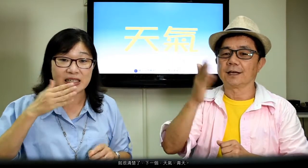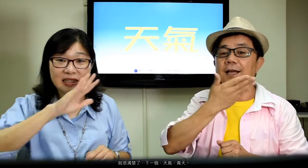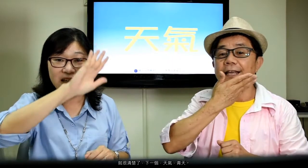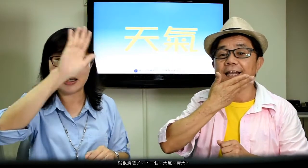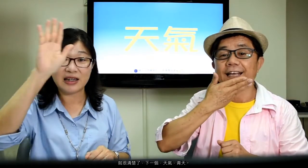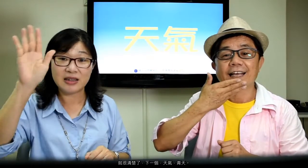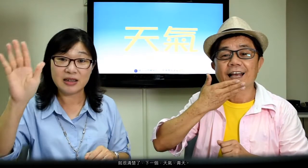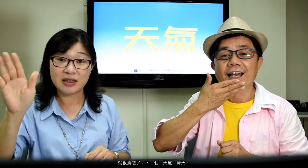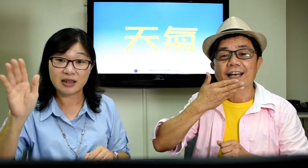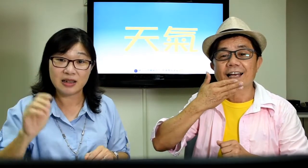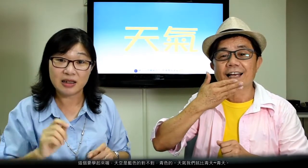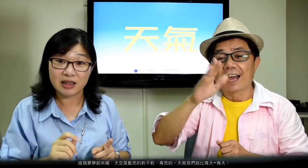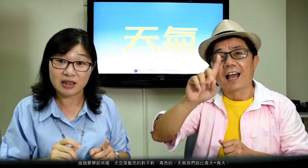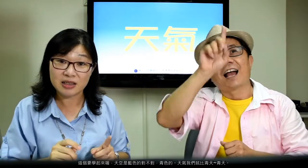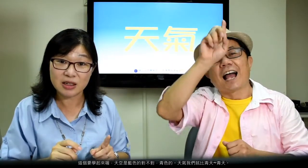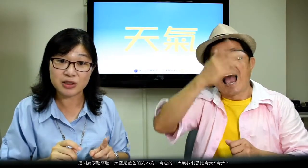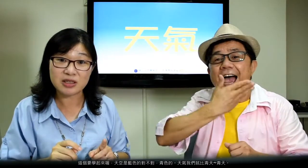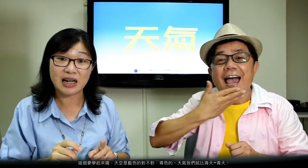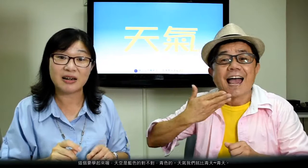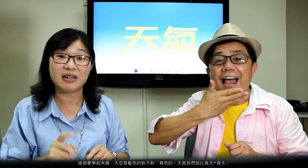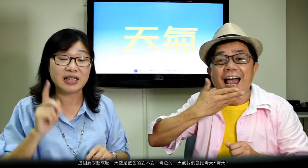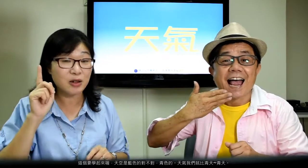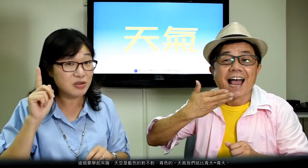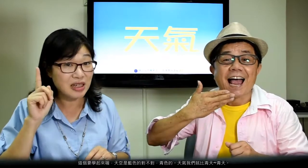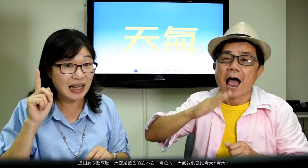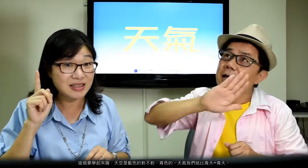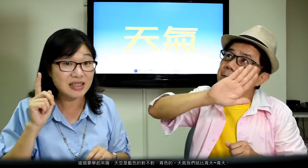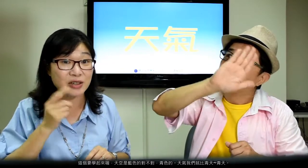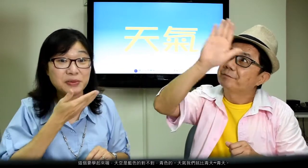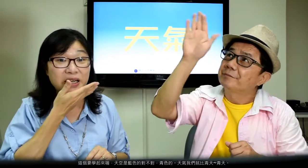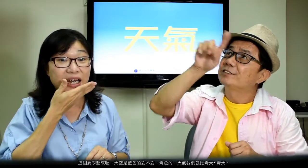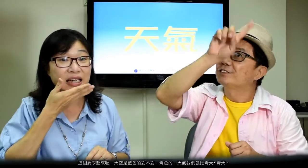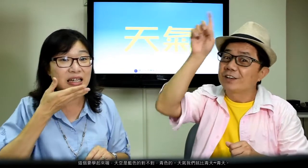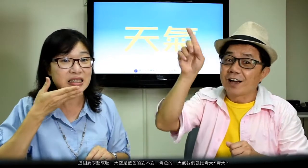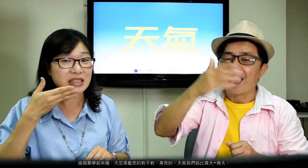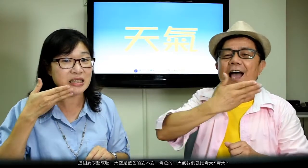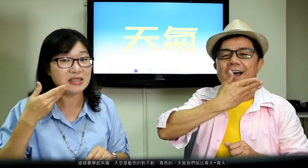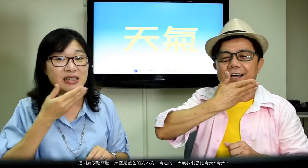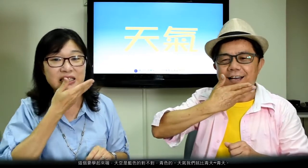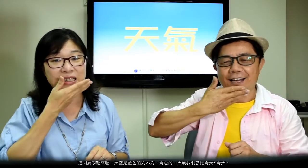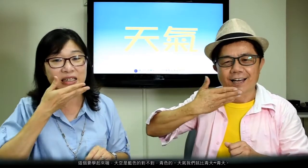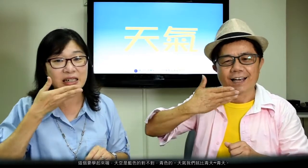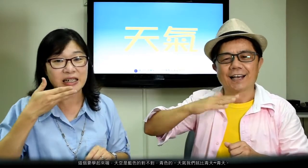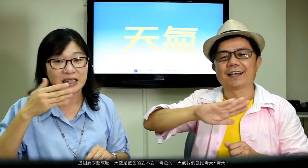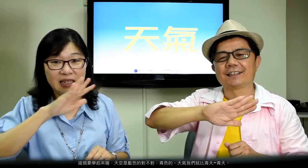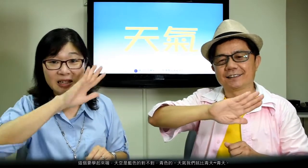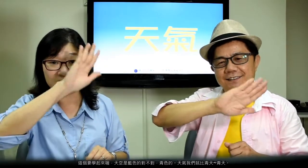晴天。这个要学起来哦。天空是蓝色的，对不对？ 青色的天气，